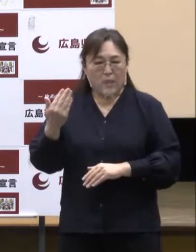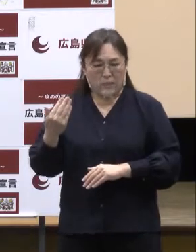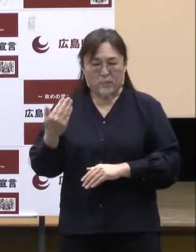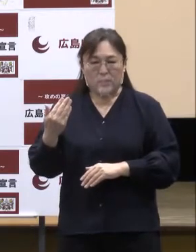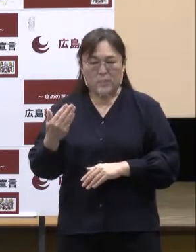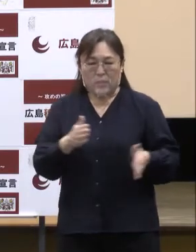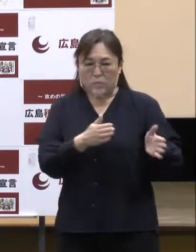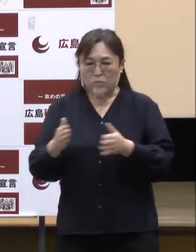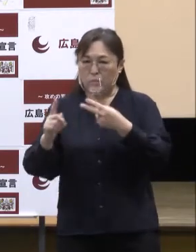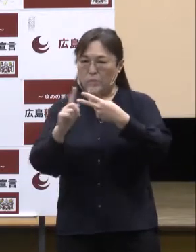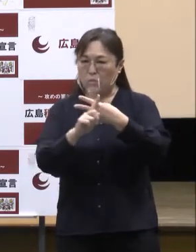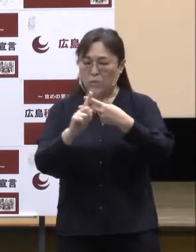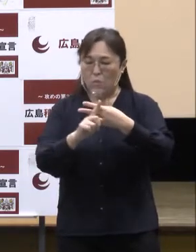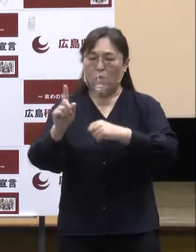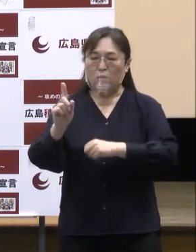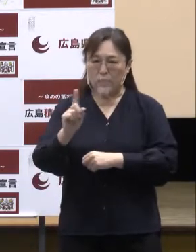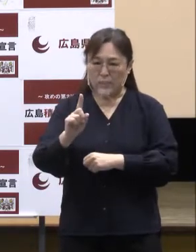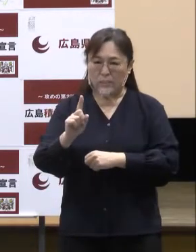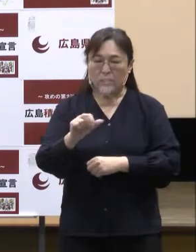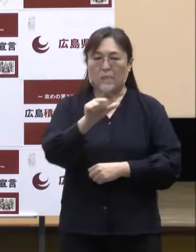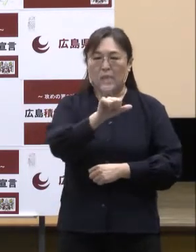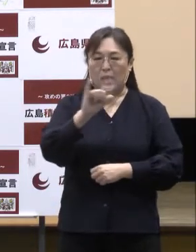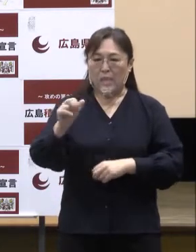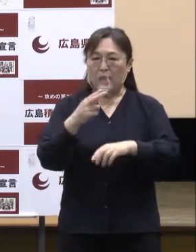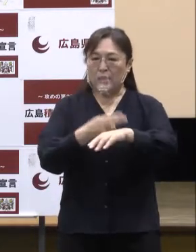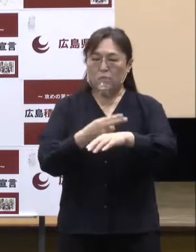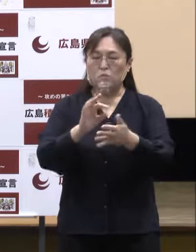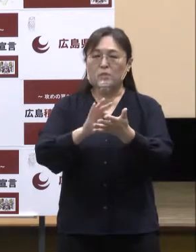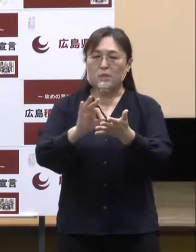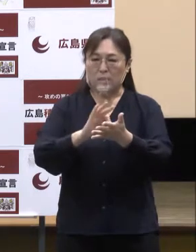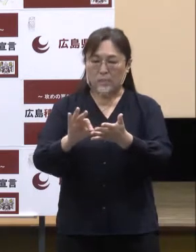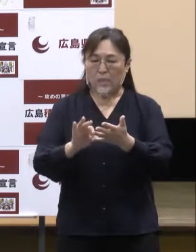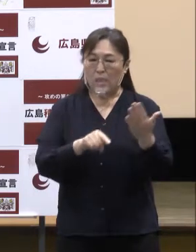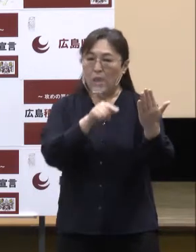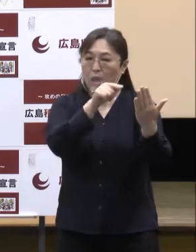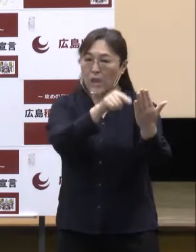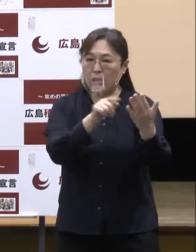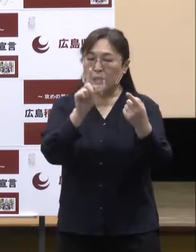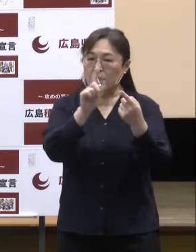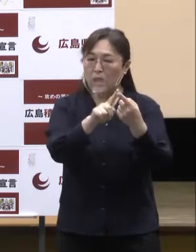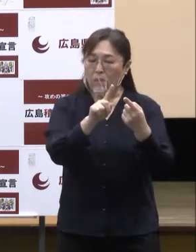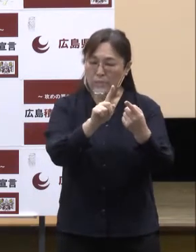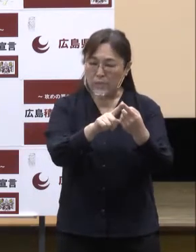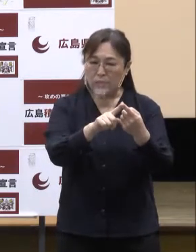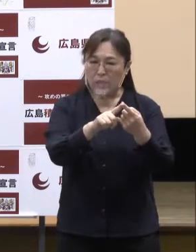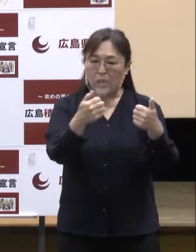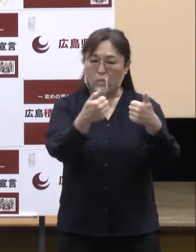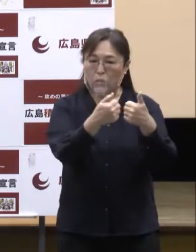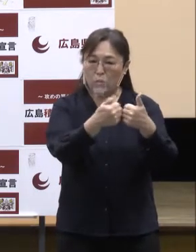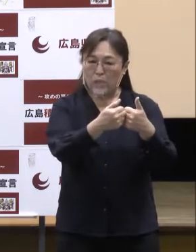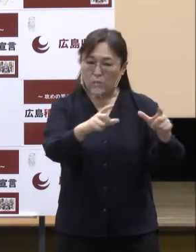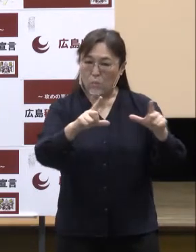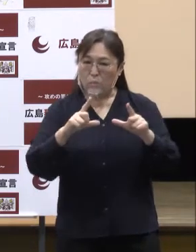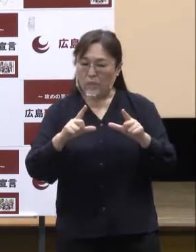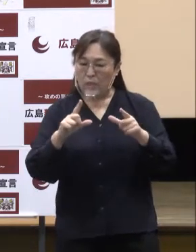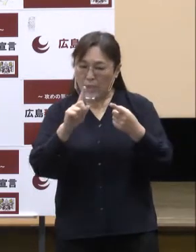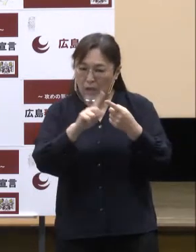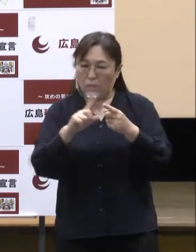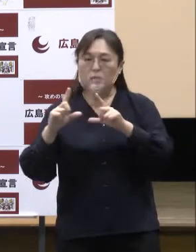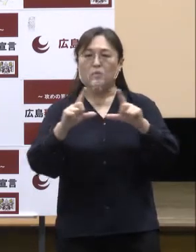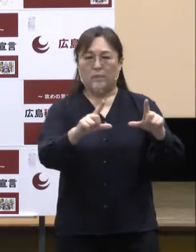が、AI 技術を活用して、相手によって相手を仕分ける機能、それ